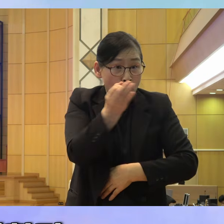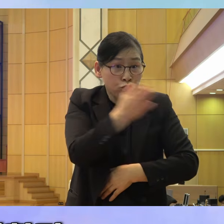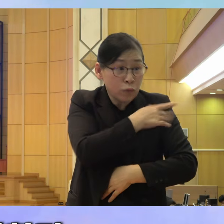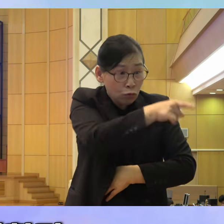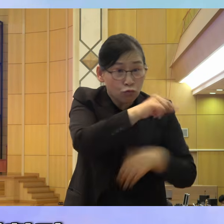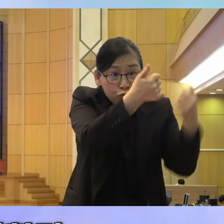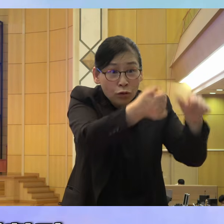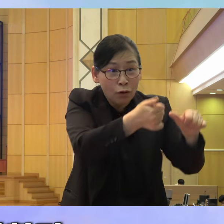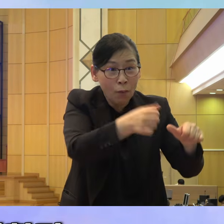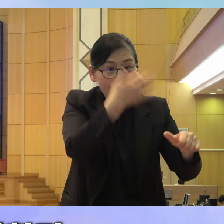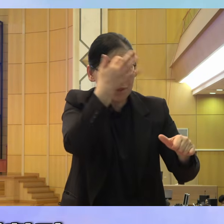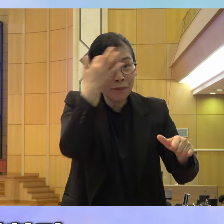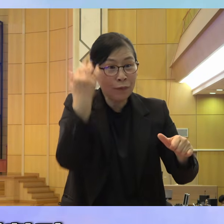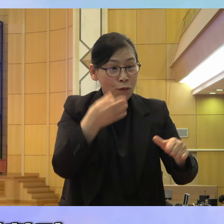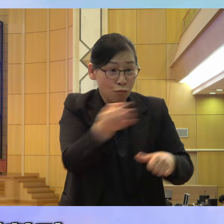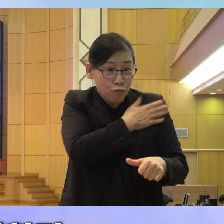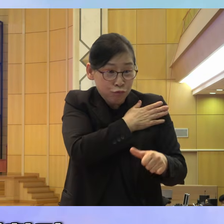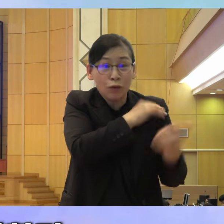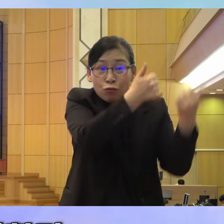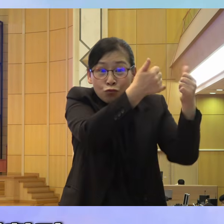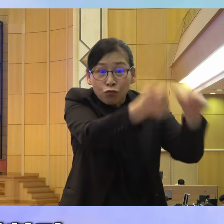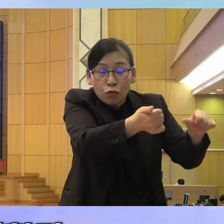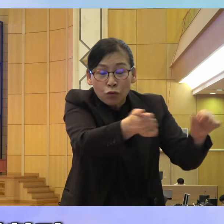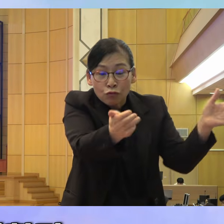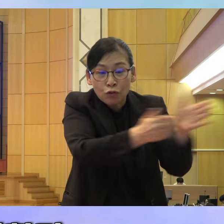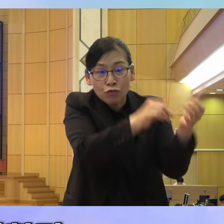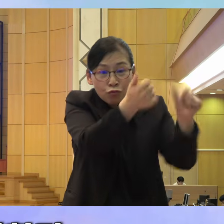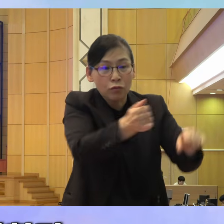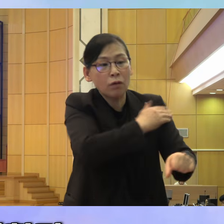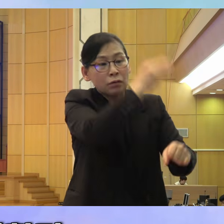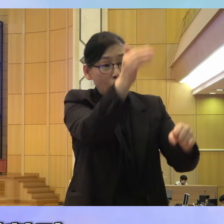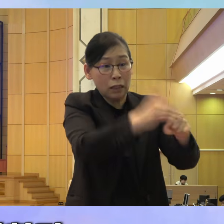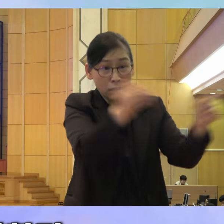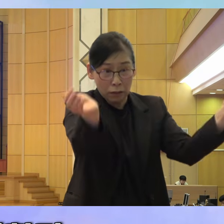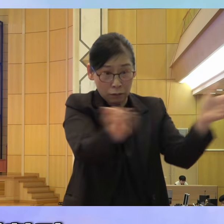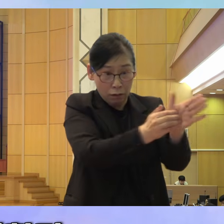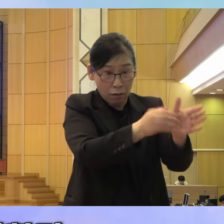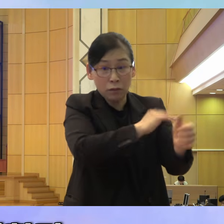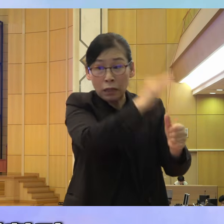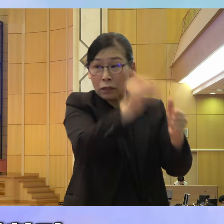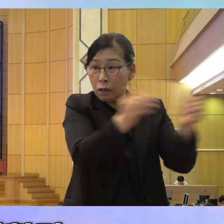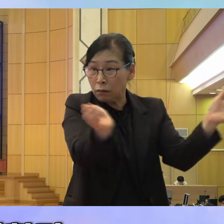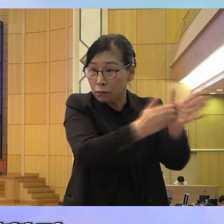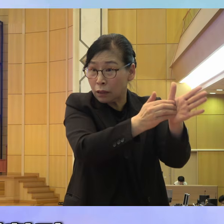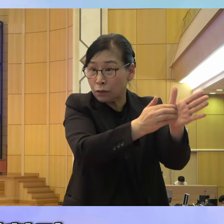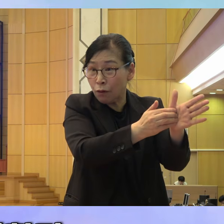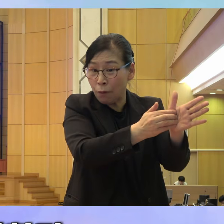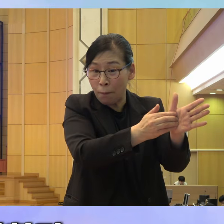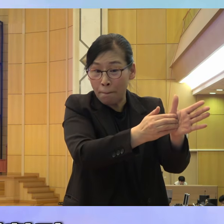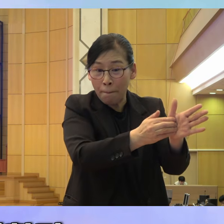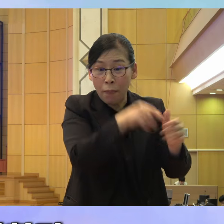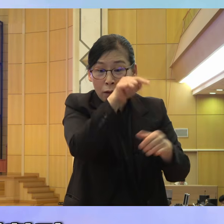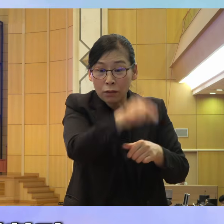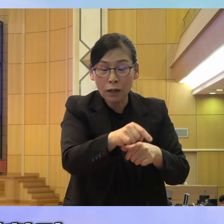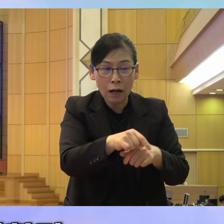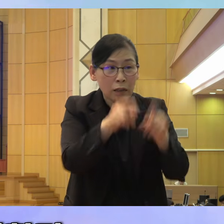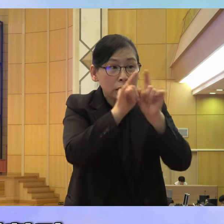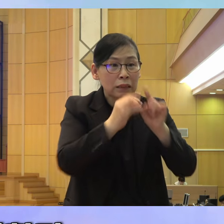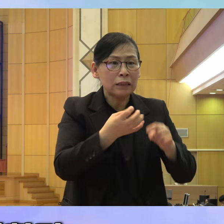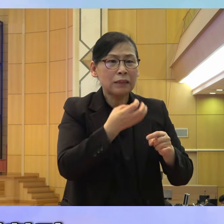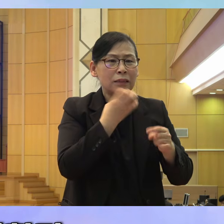죽었어. 때가 되면 다 죽지 누구나. 부자도 죽어 장사되매 그가